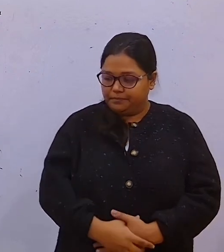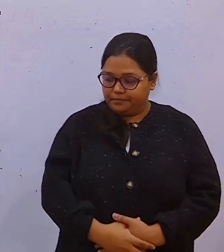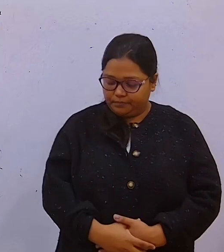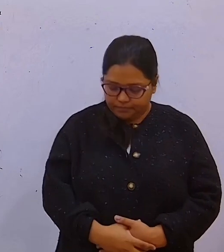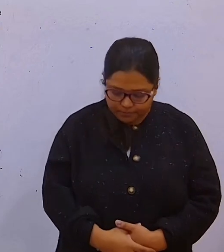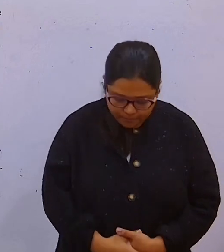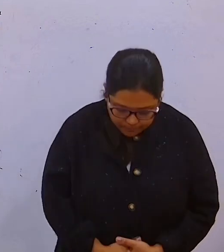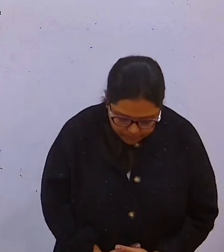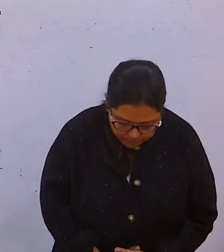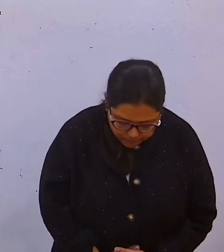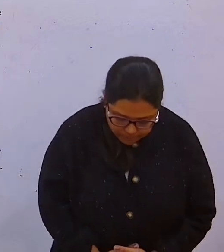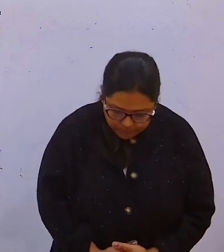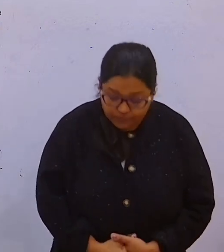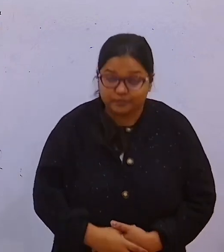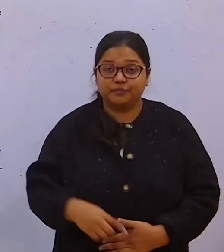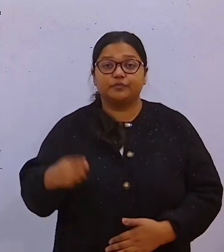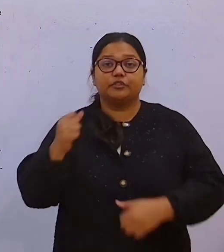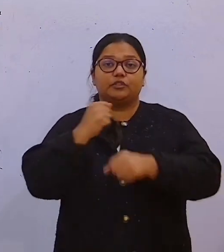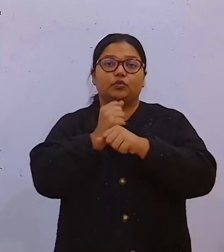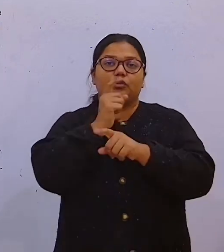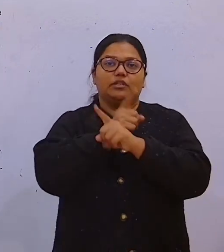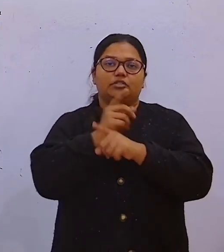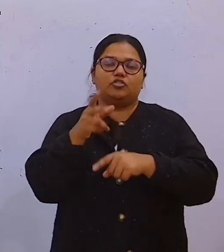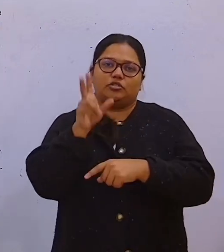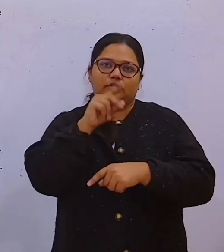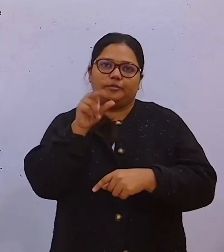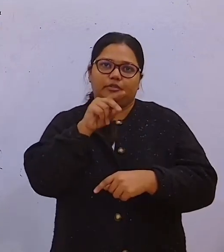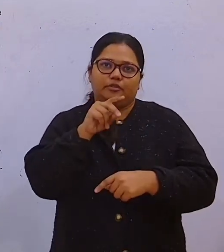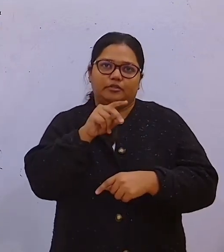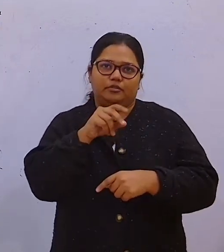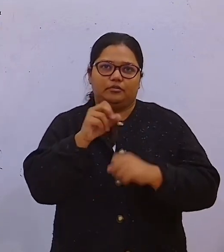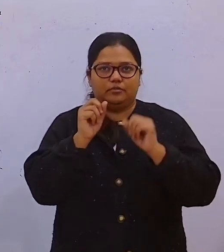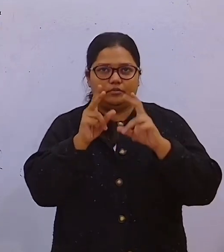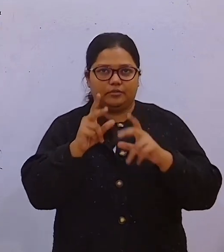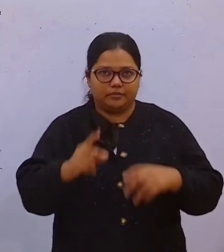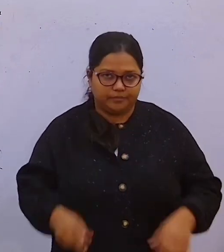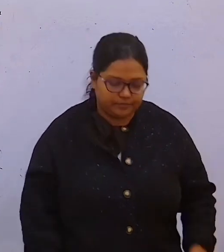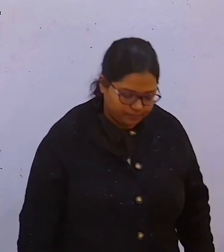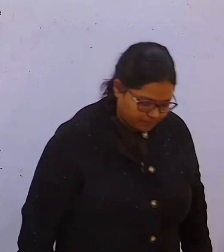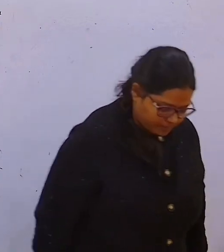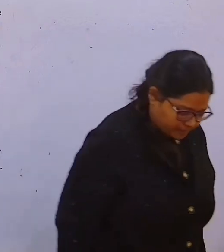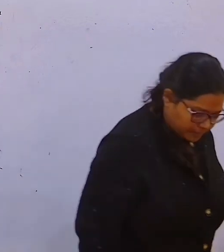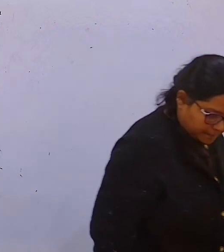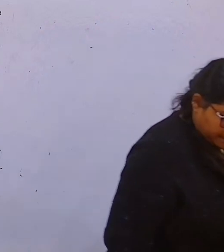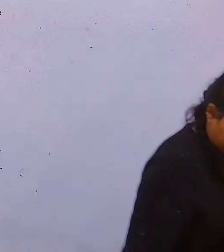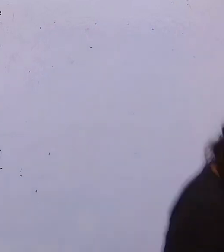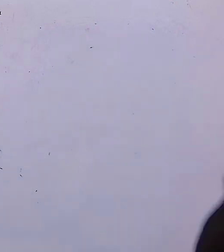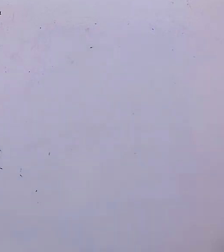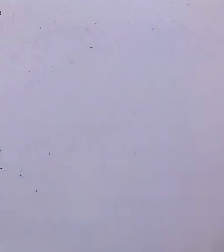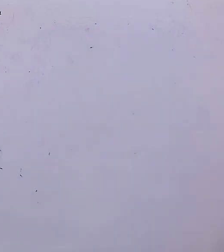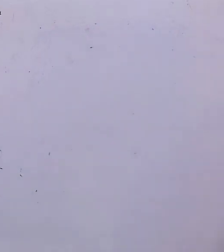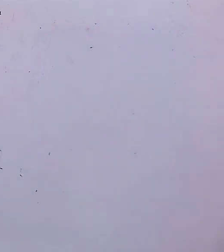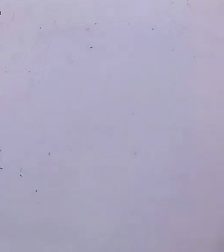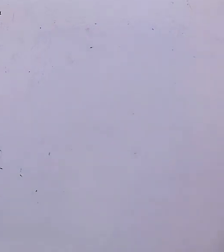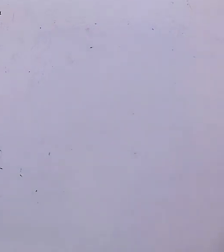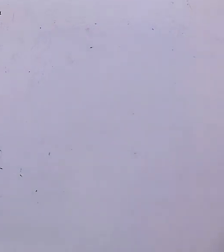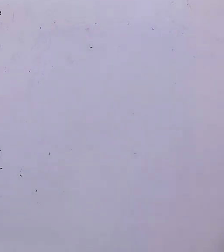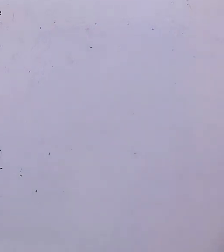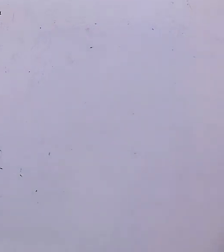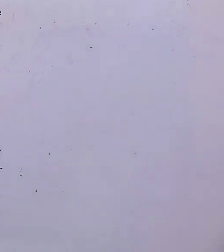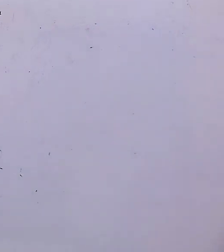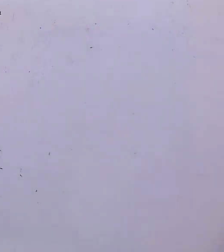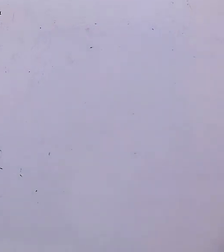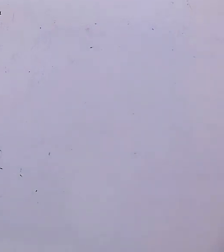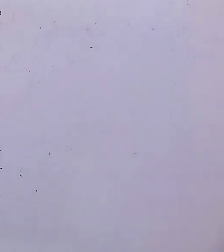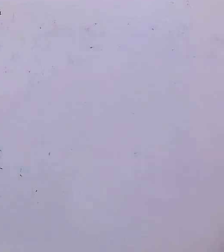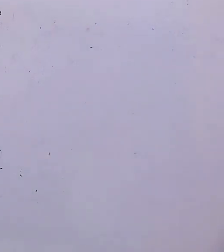मैम एक बार और बताइए रूल को. ओके ठीक है, देखो किसी अनकाउंटेबल नाउन. अच्छा चलो,